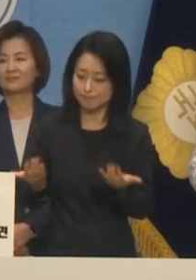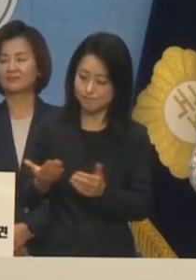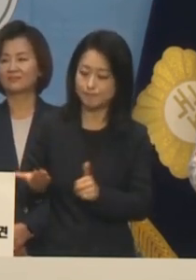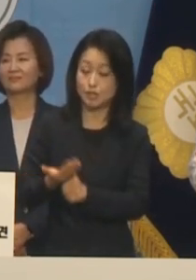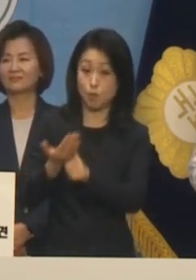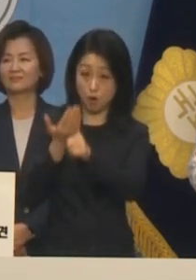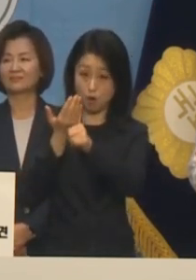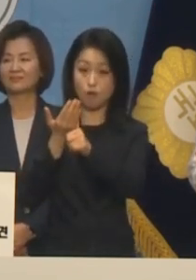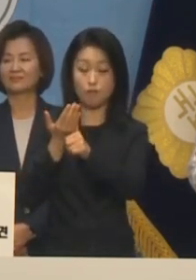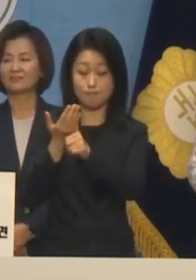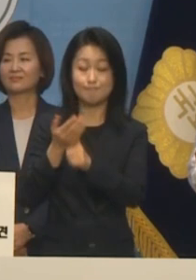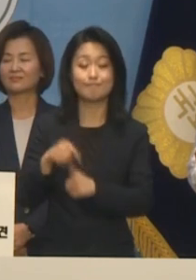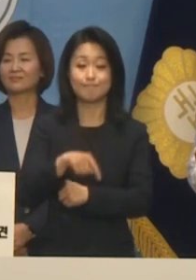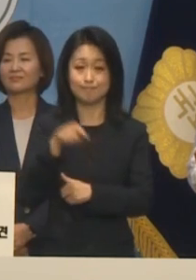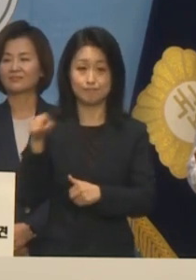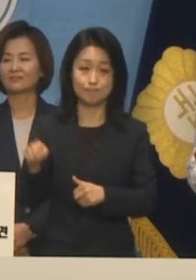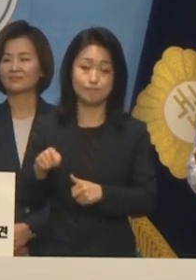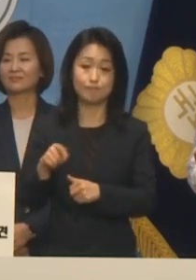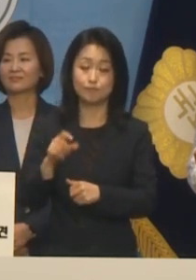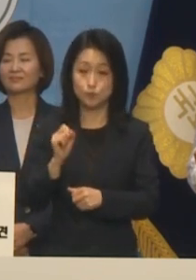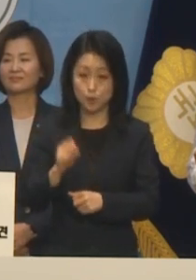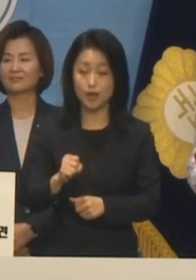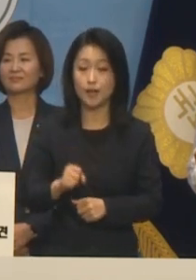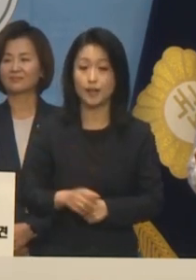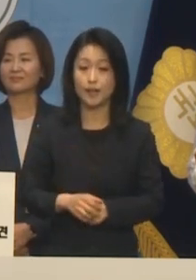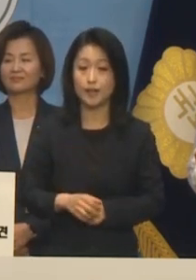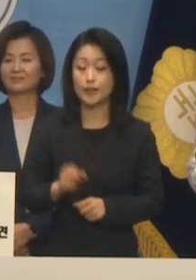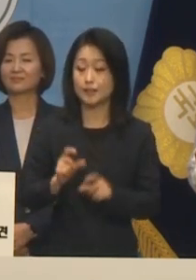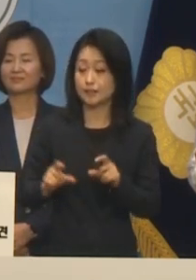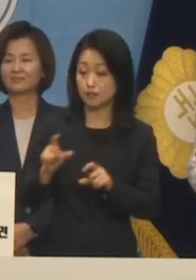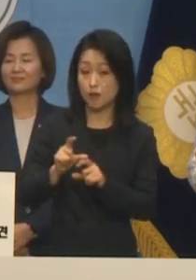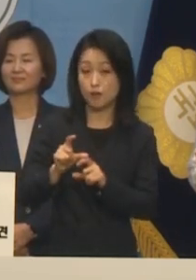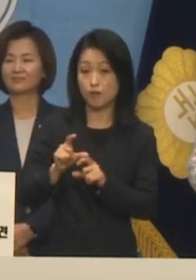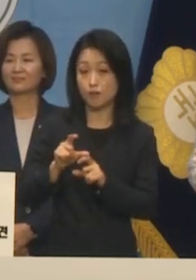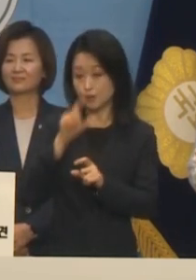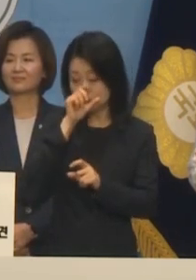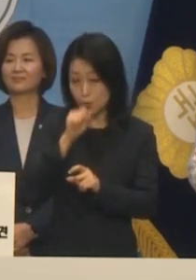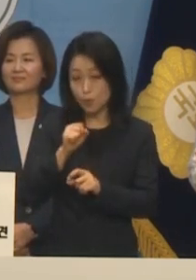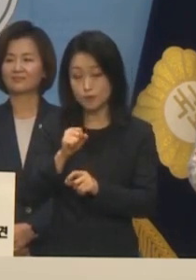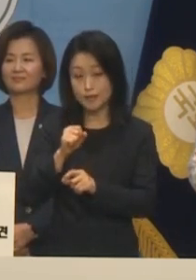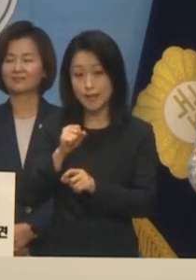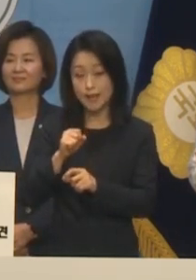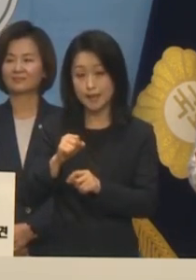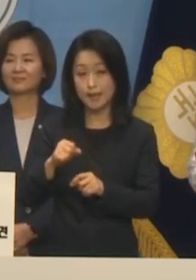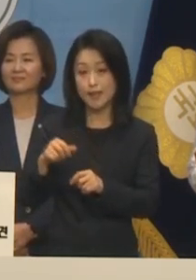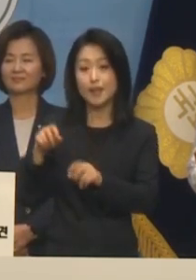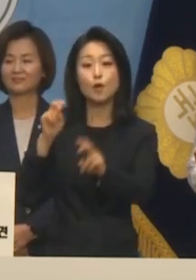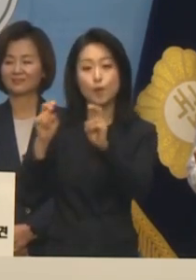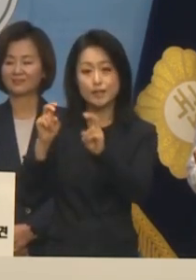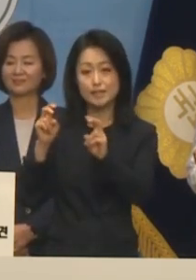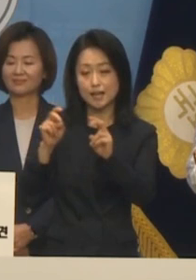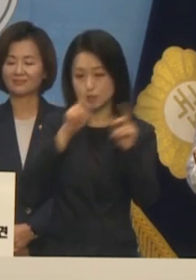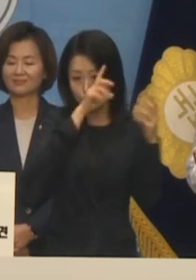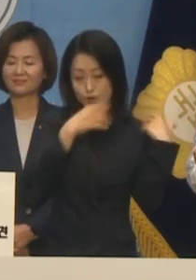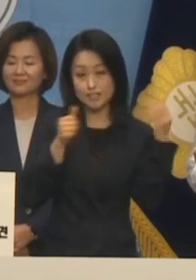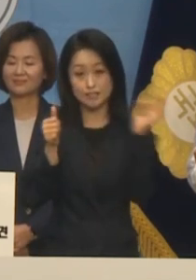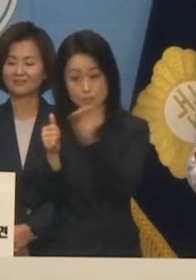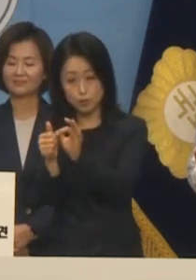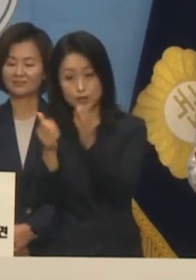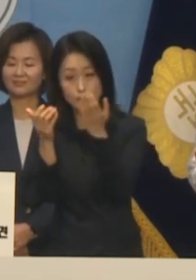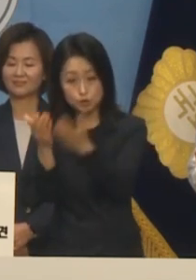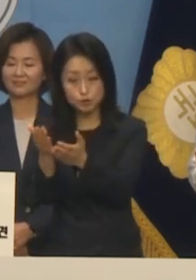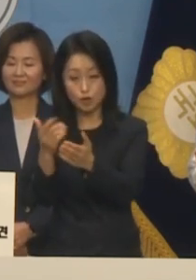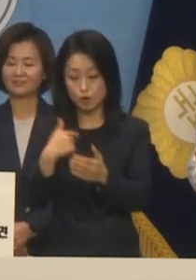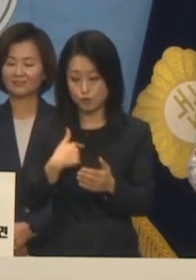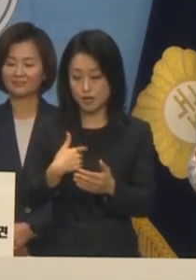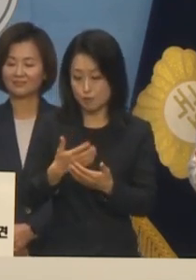어려움을 조금이나마 해결하고 시작된 변화를 더욱 촉진할 수 있습니다. 제공기관을 지원함으로써 확대되는